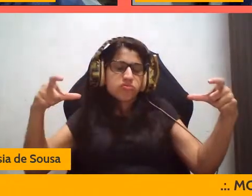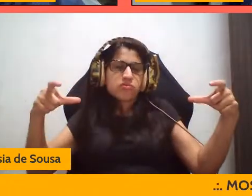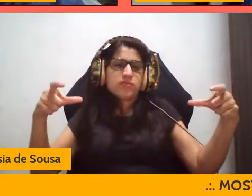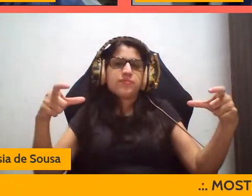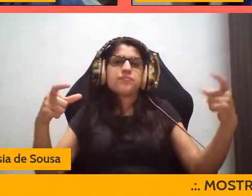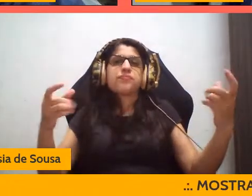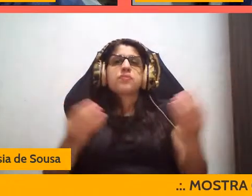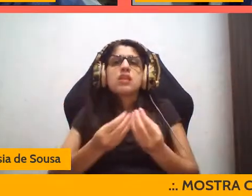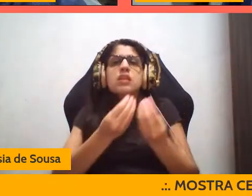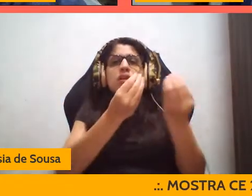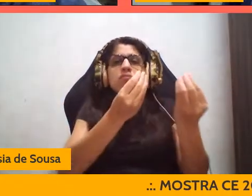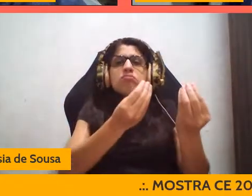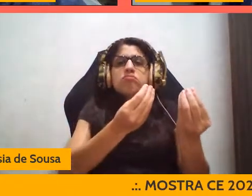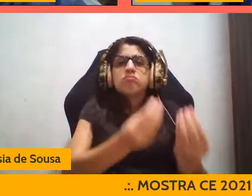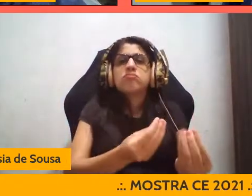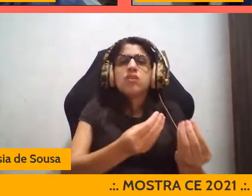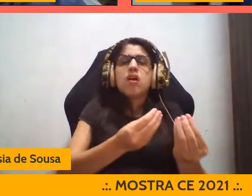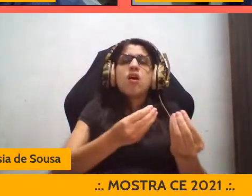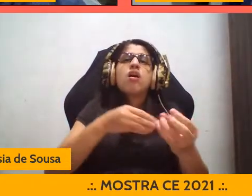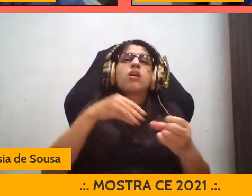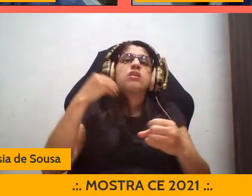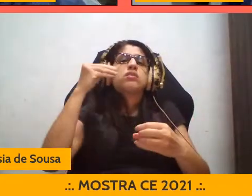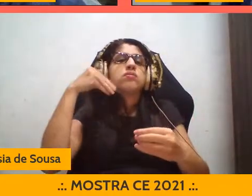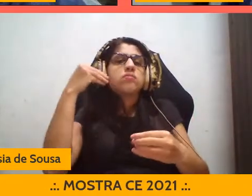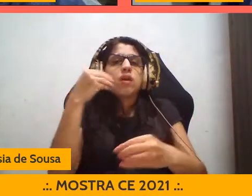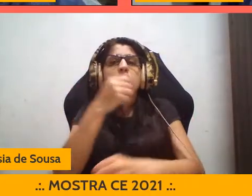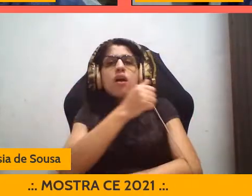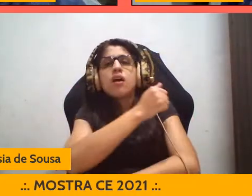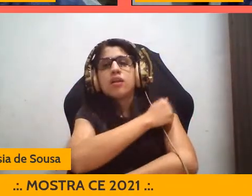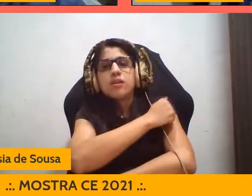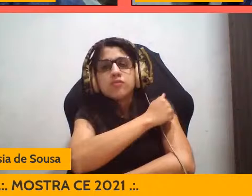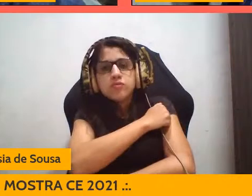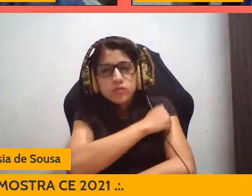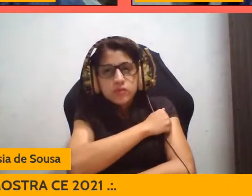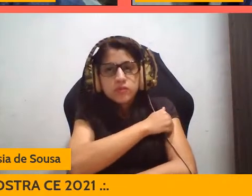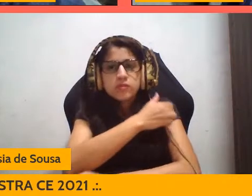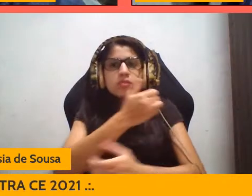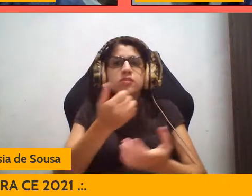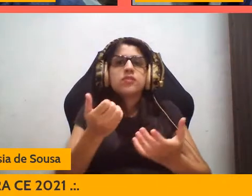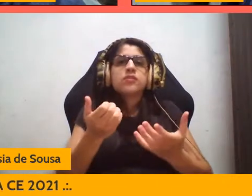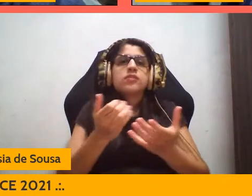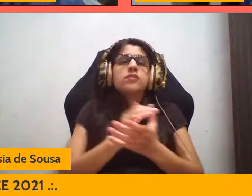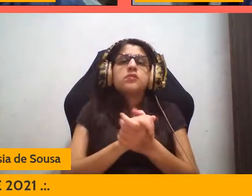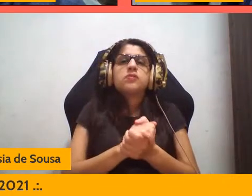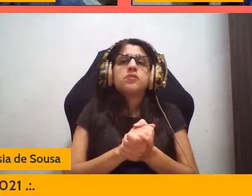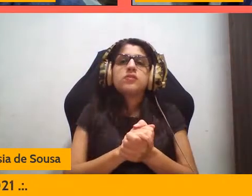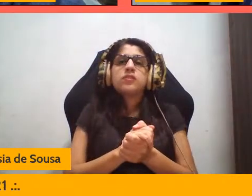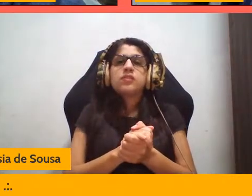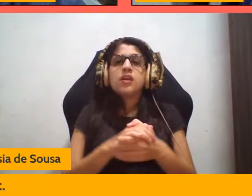oportunidades para pessoas, para alunos que, né, ficam realmente